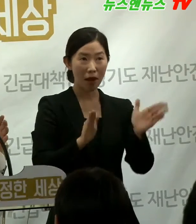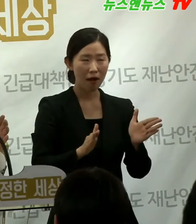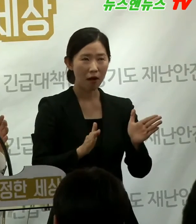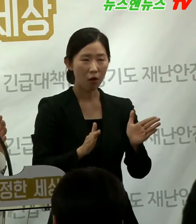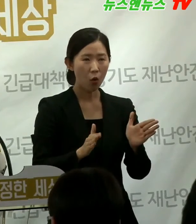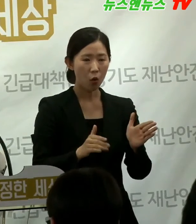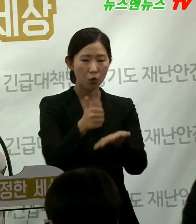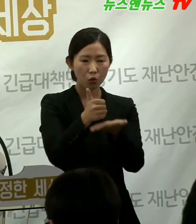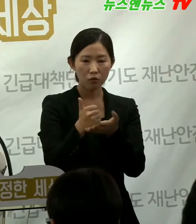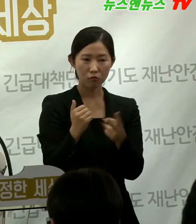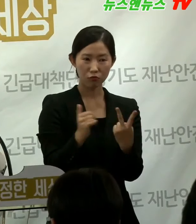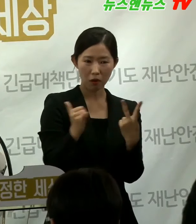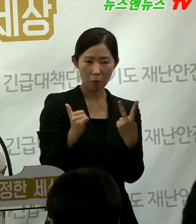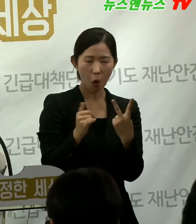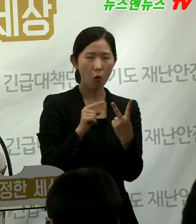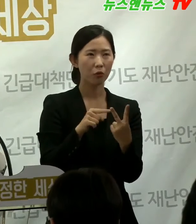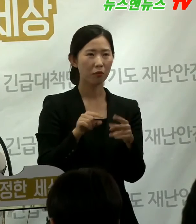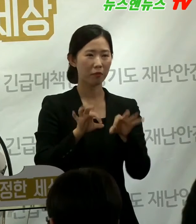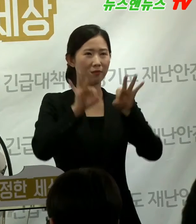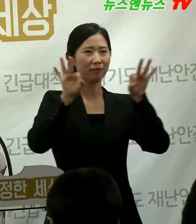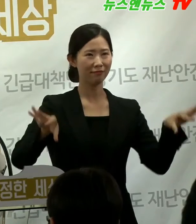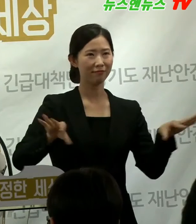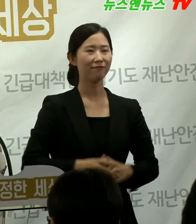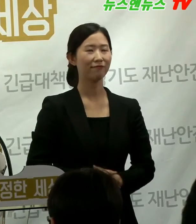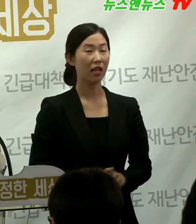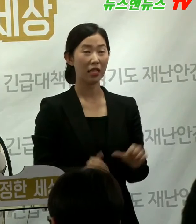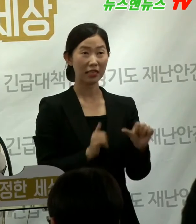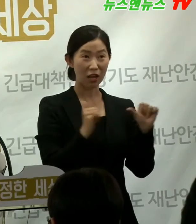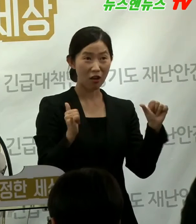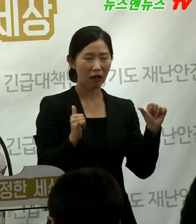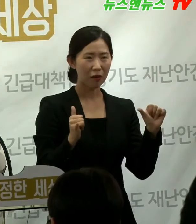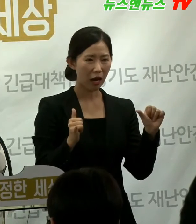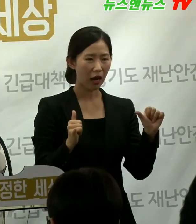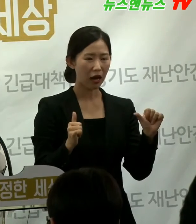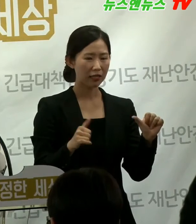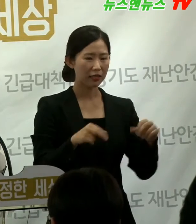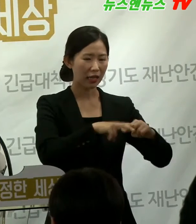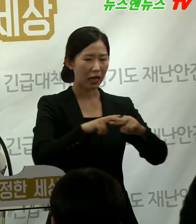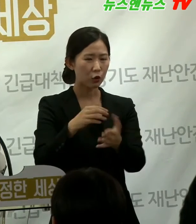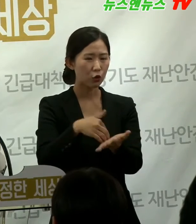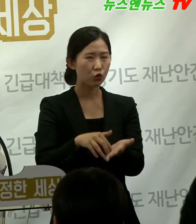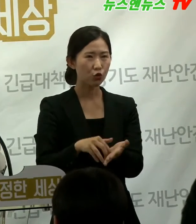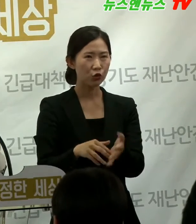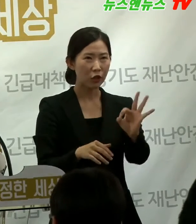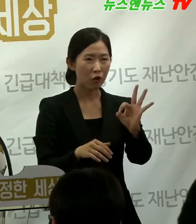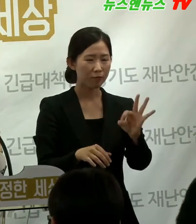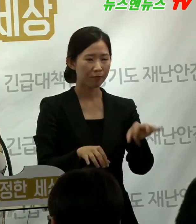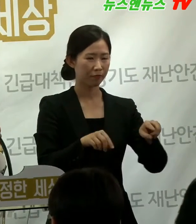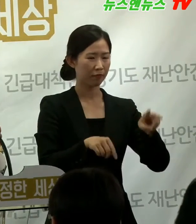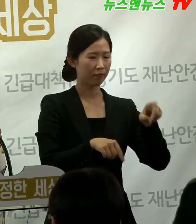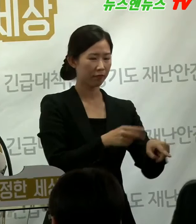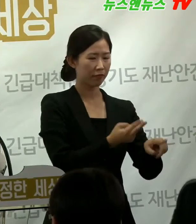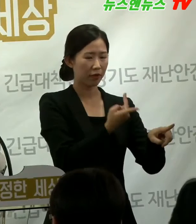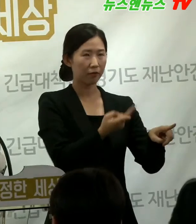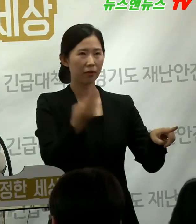떨어지 않고 또 다섯 자리라면 열 자리 중에 다섯 명의 손님이 왔으면 한 칸씩 떼어다니고